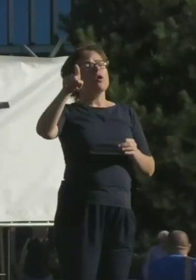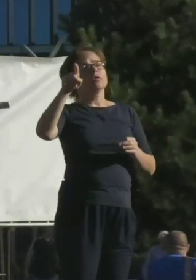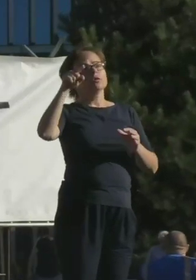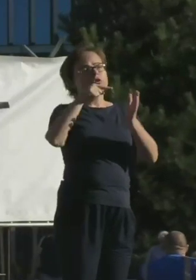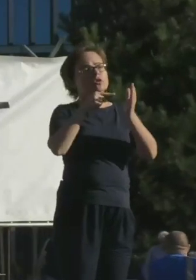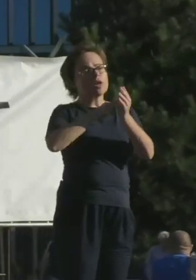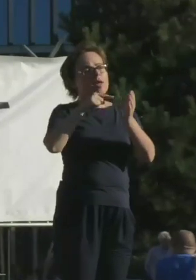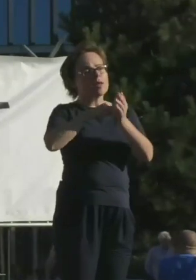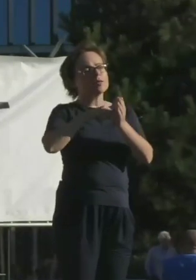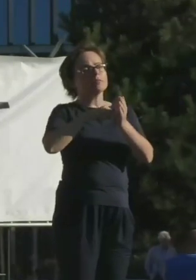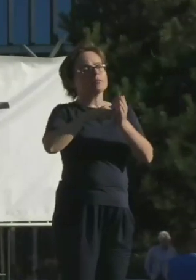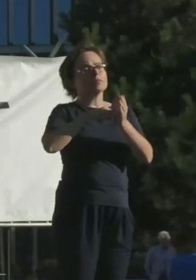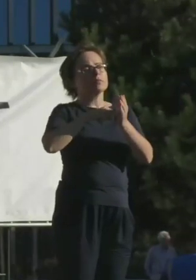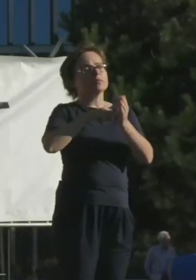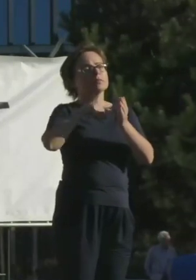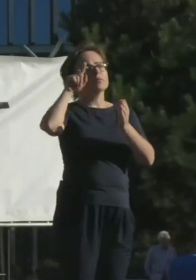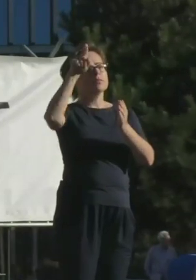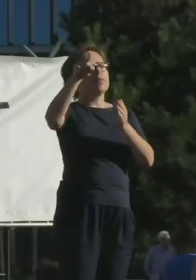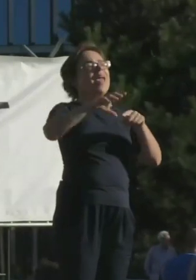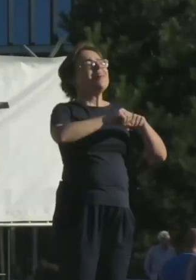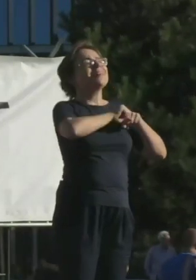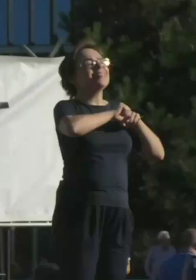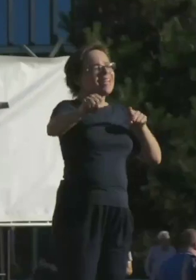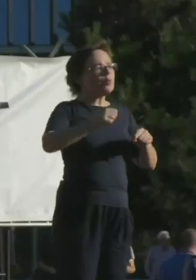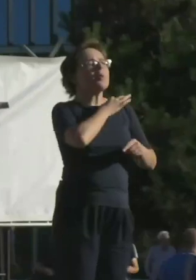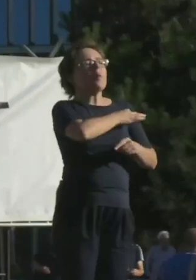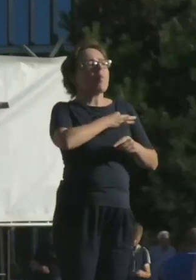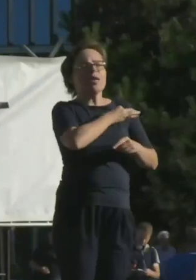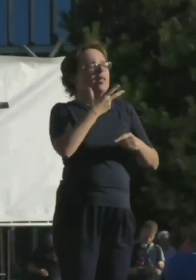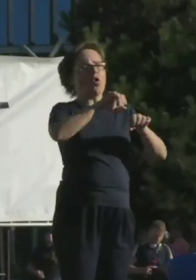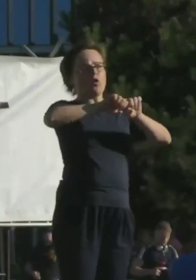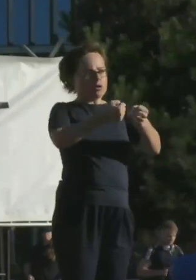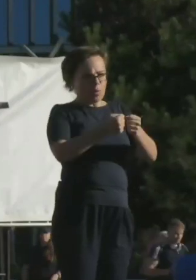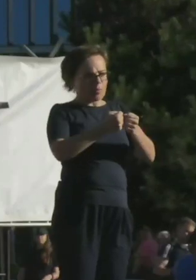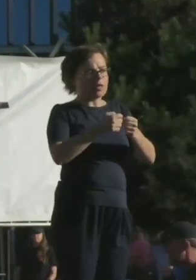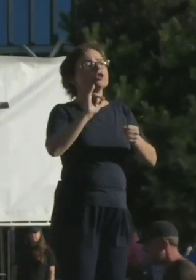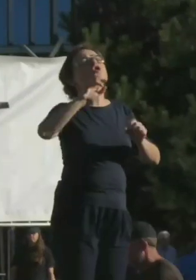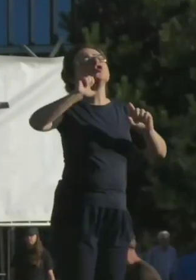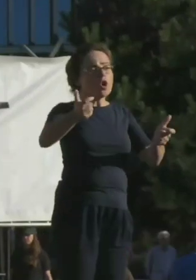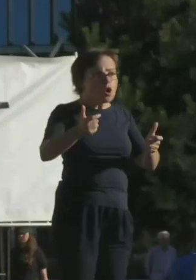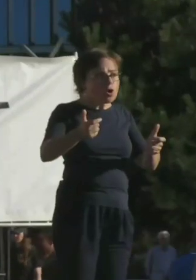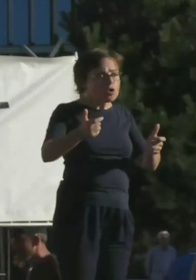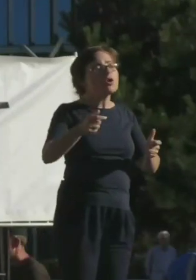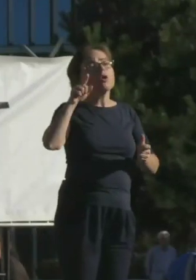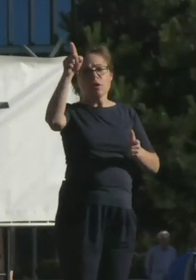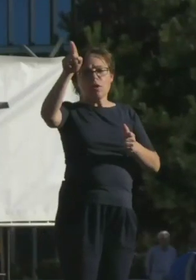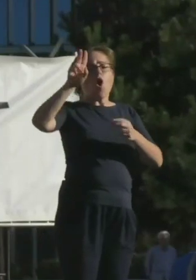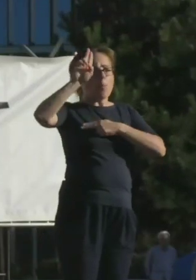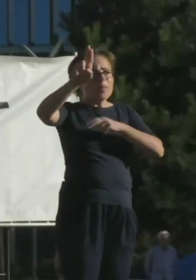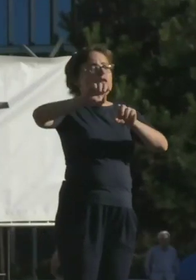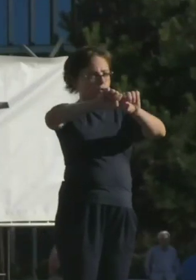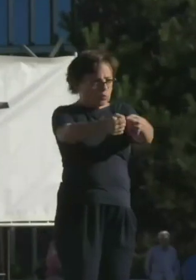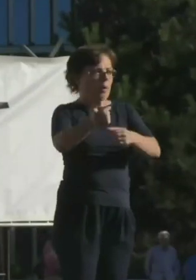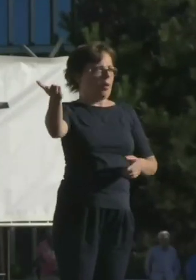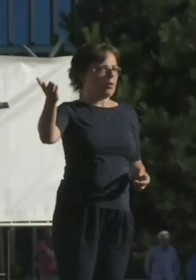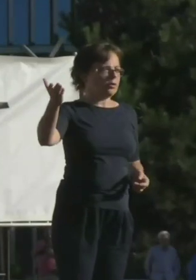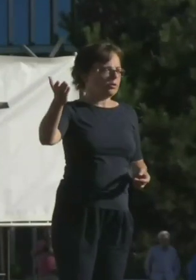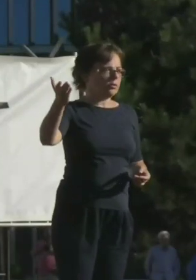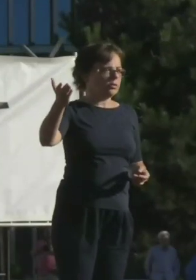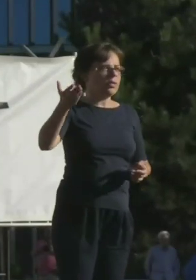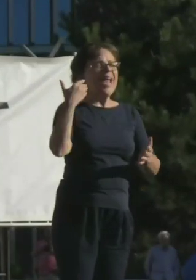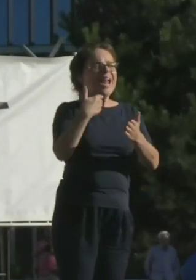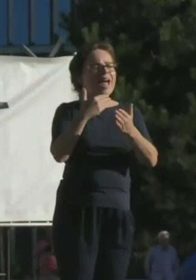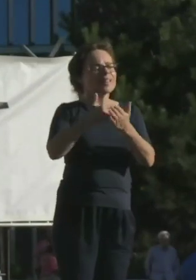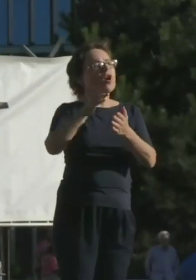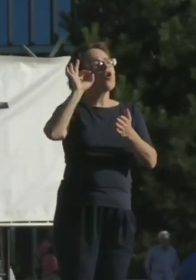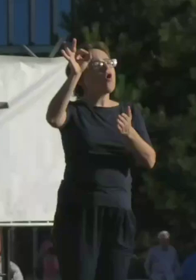mandat, niż złamiesz dyscyplinę. I co zrobiłeś? Złamałeś obietnicę. Złamałeś. Więc